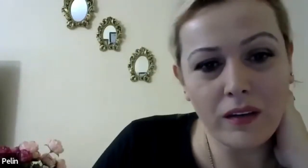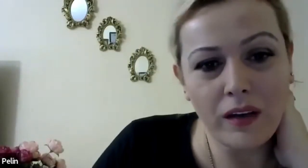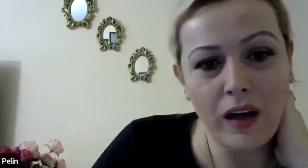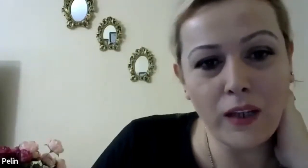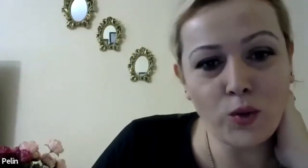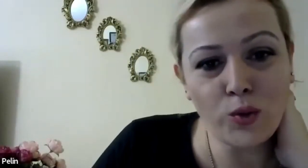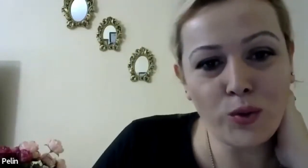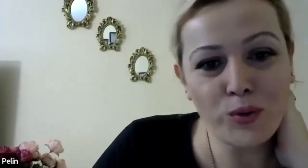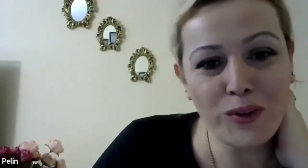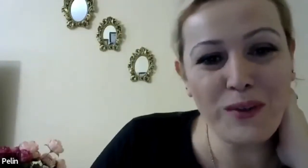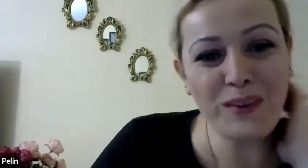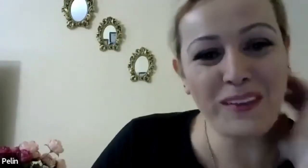Aygül.